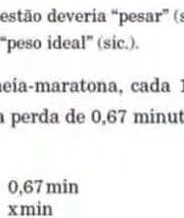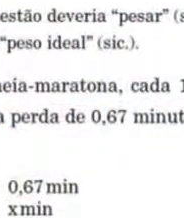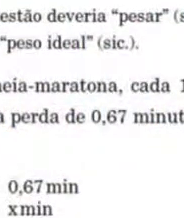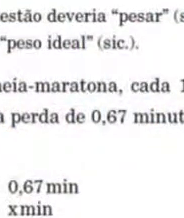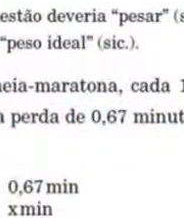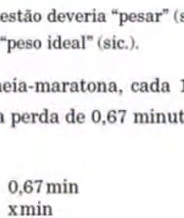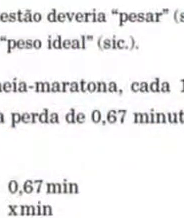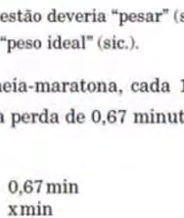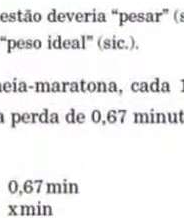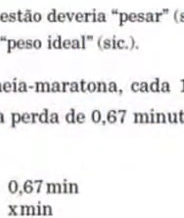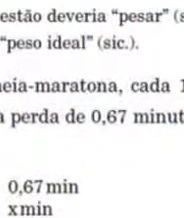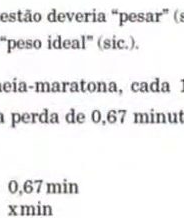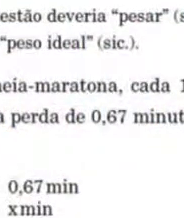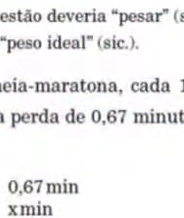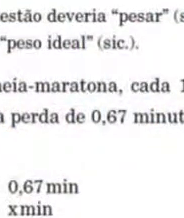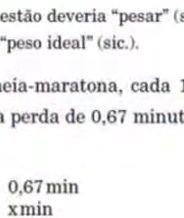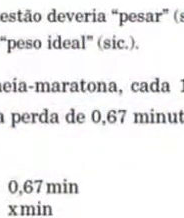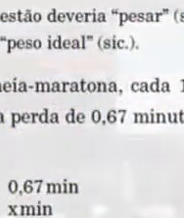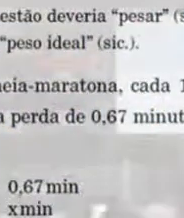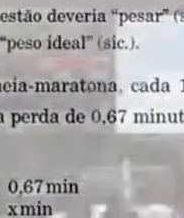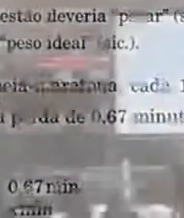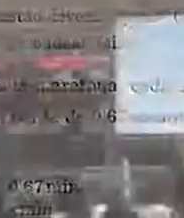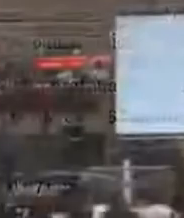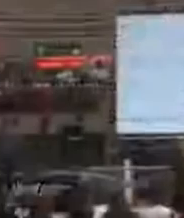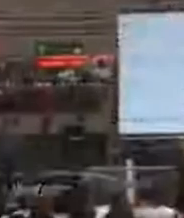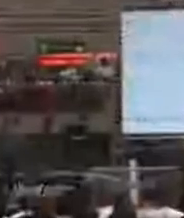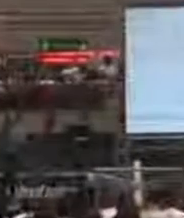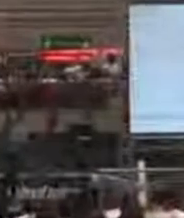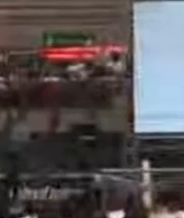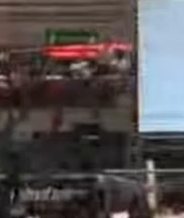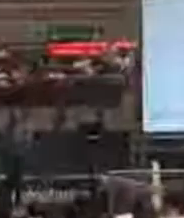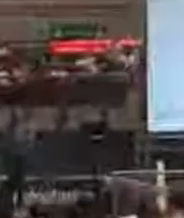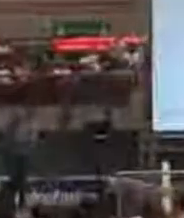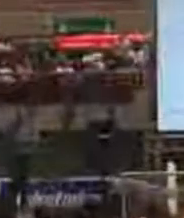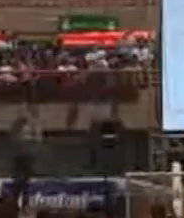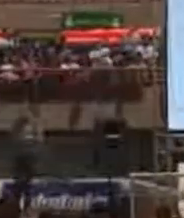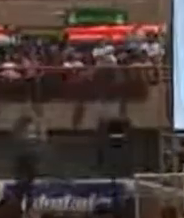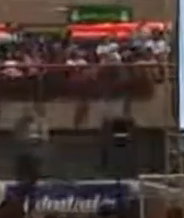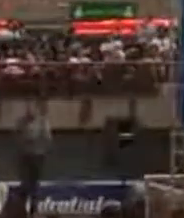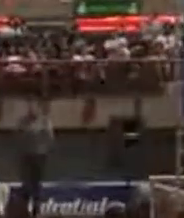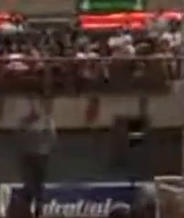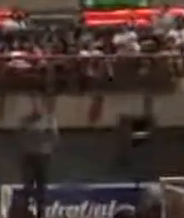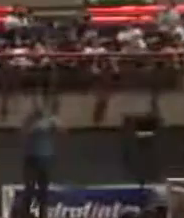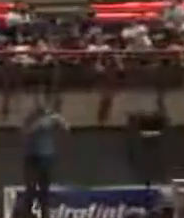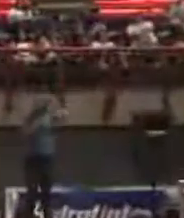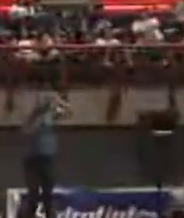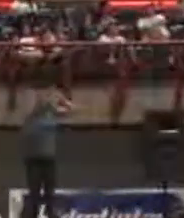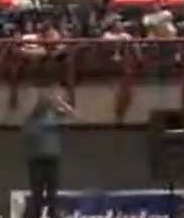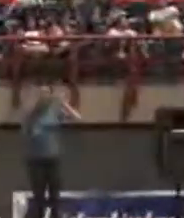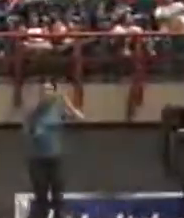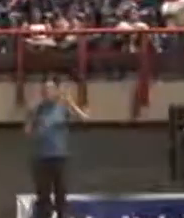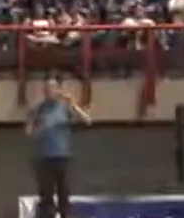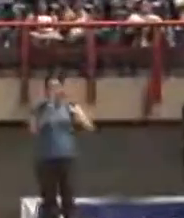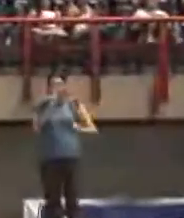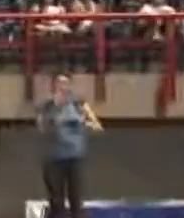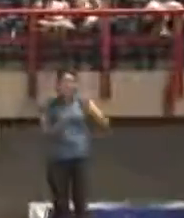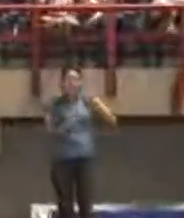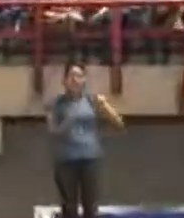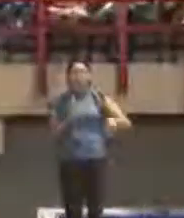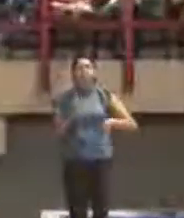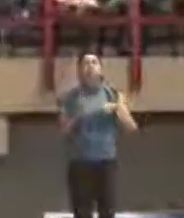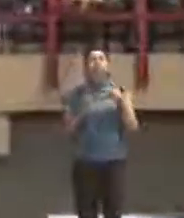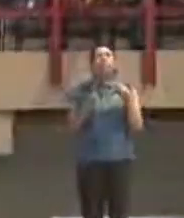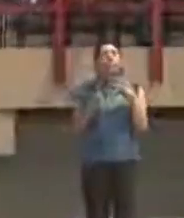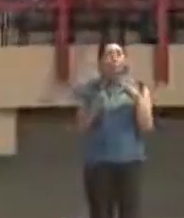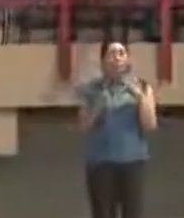Beleza? Ok, pessoal? O problema envolveu gráfico, o